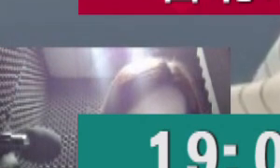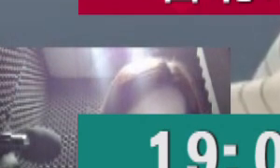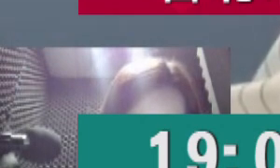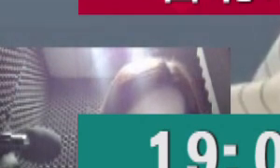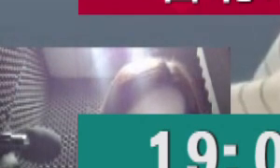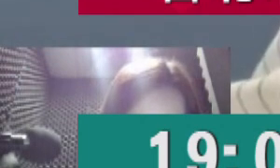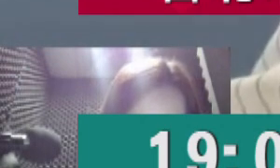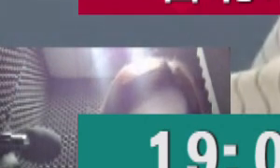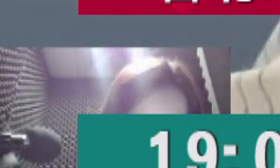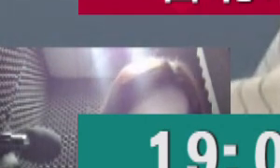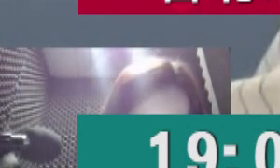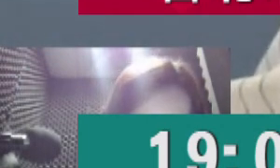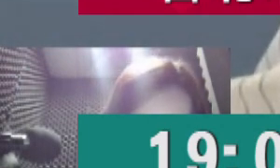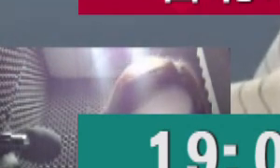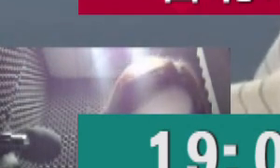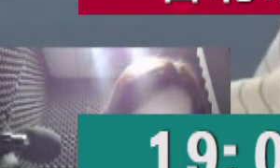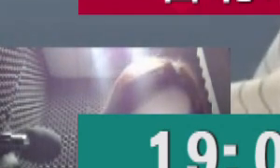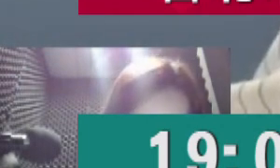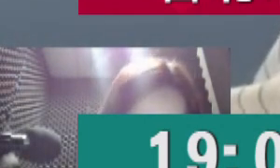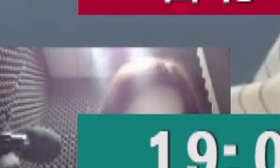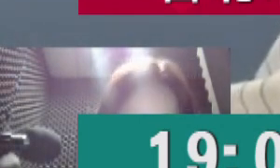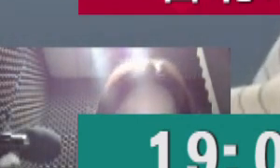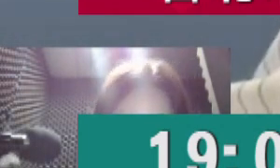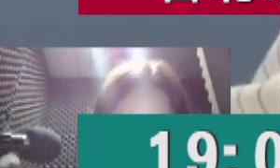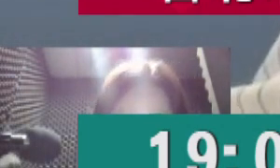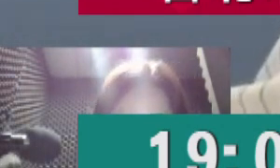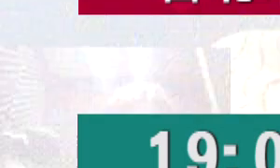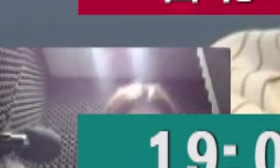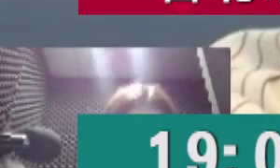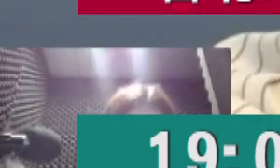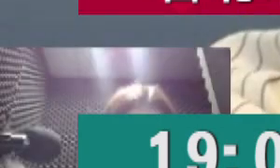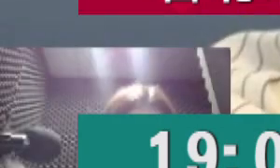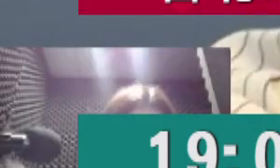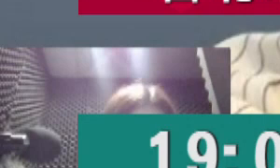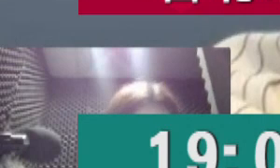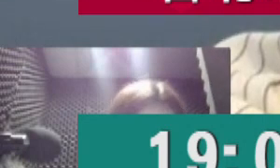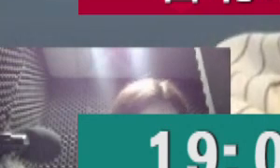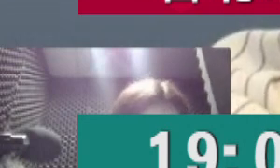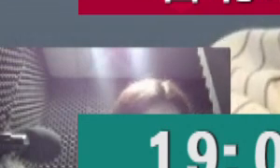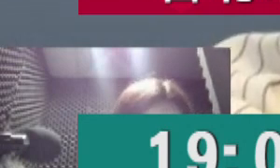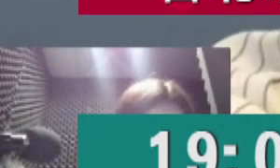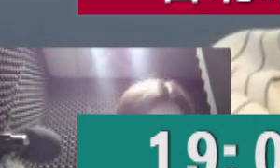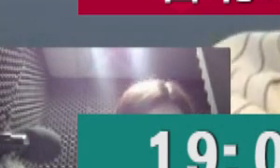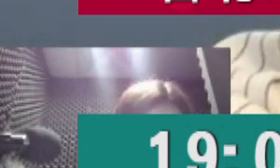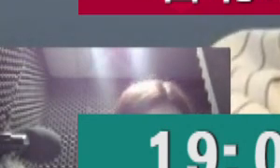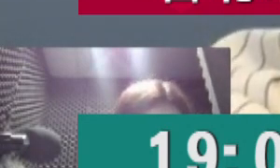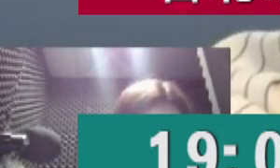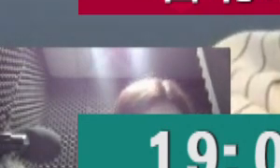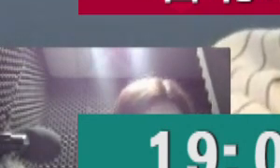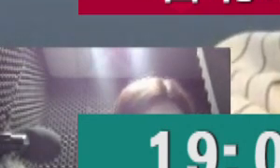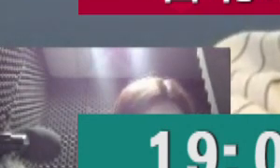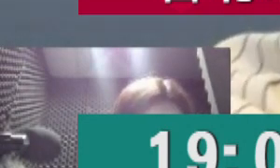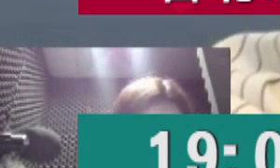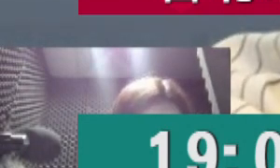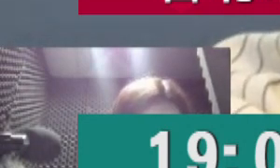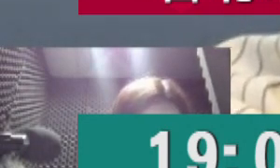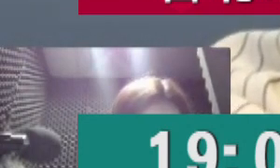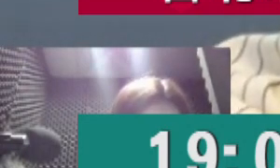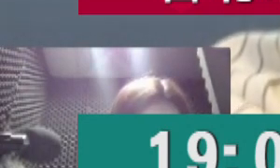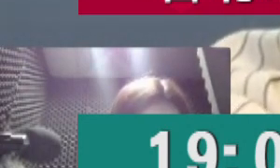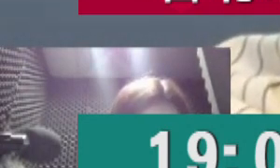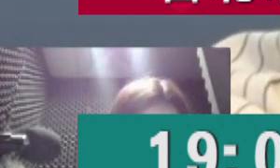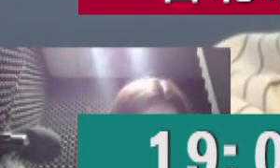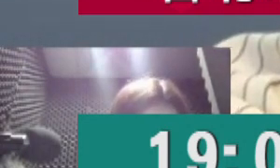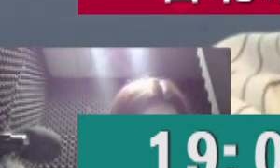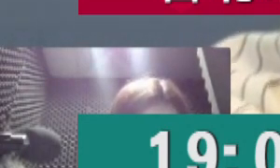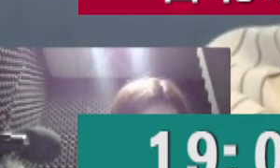的成长，而不能够揠苗助长啊！现在真正会受影响的是，到现在为止还没